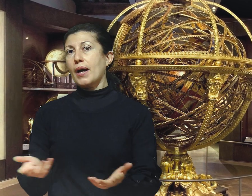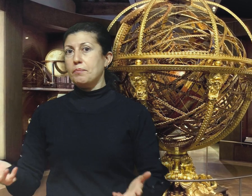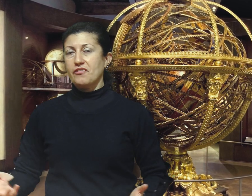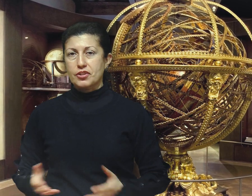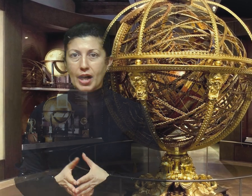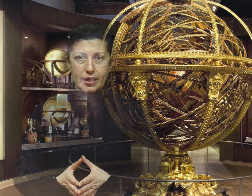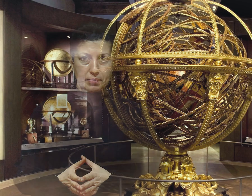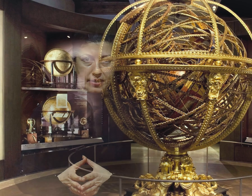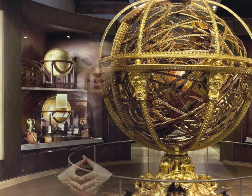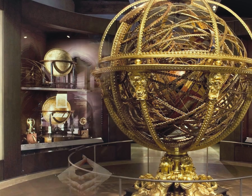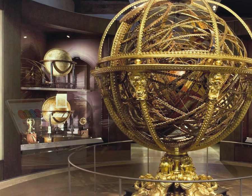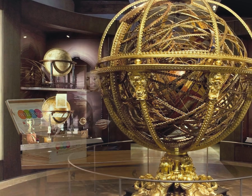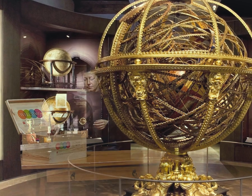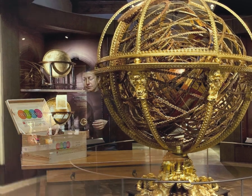per viaggiare, per esempio.